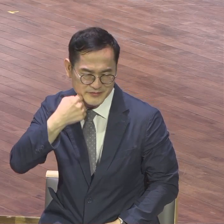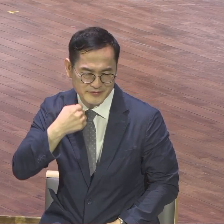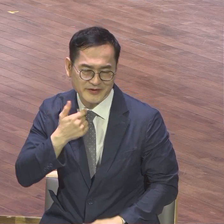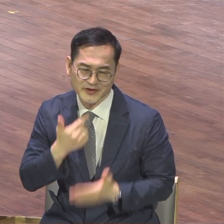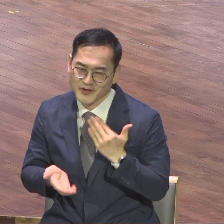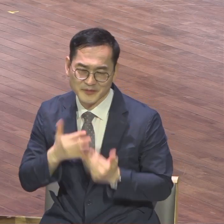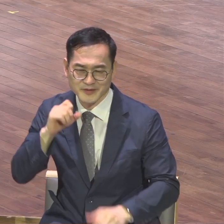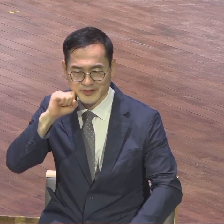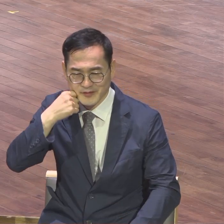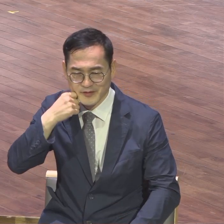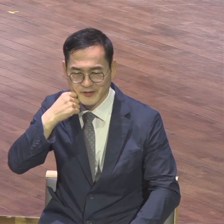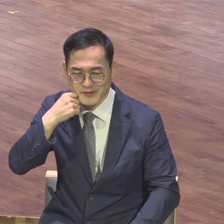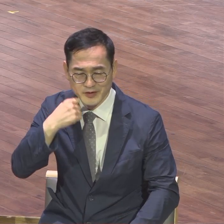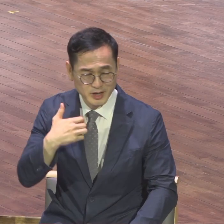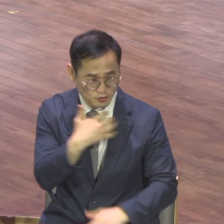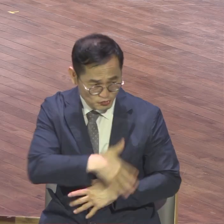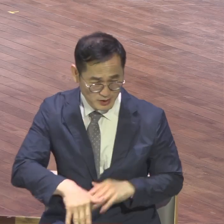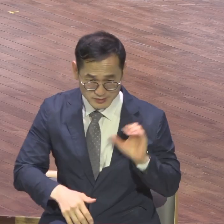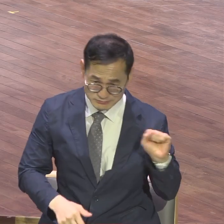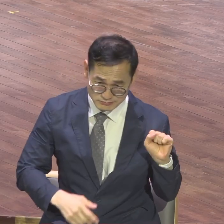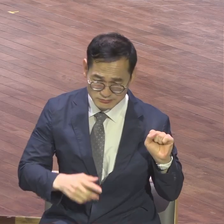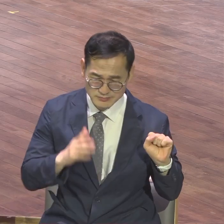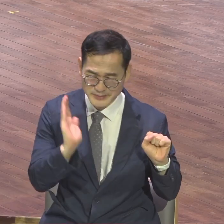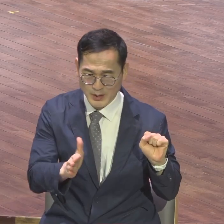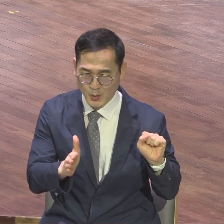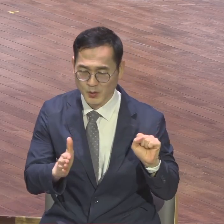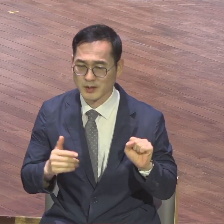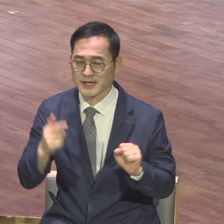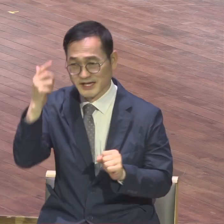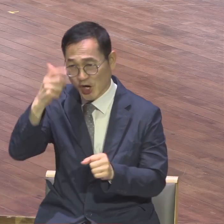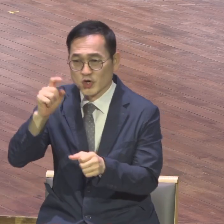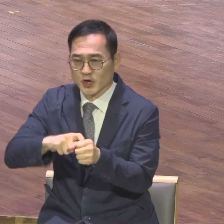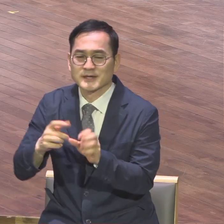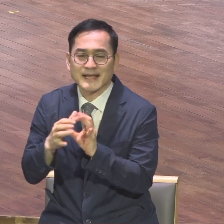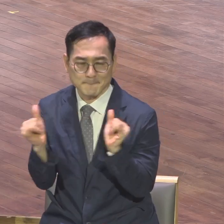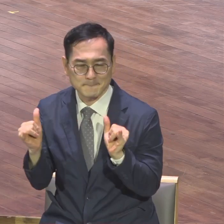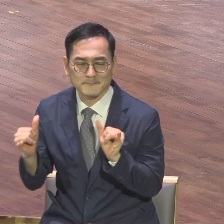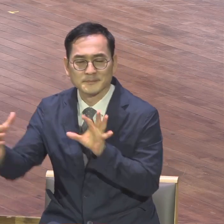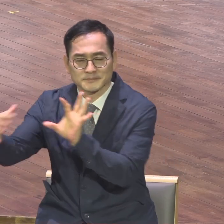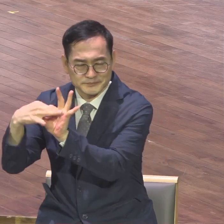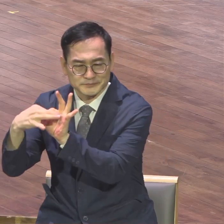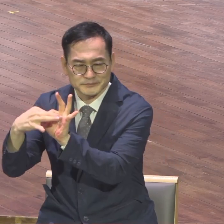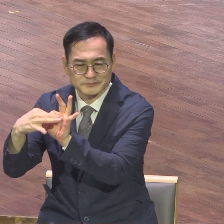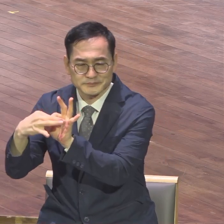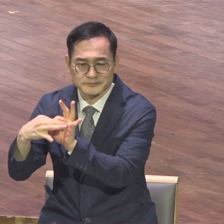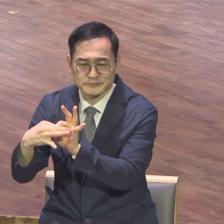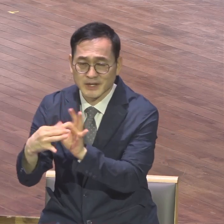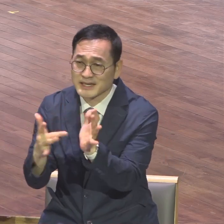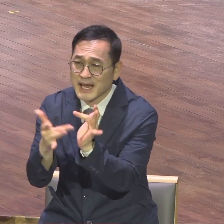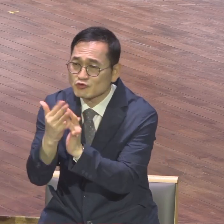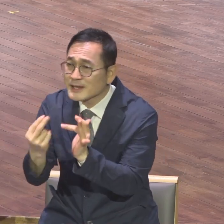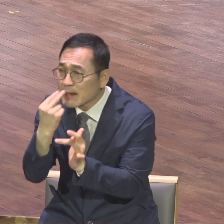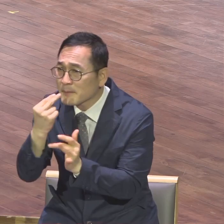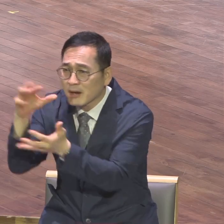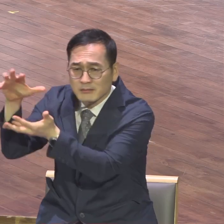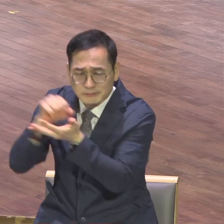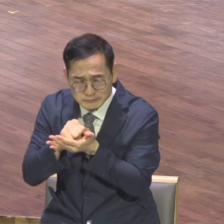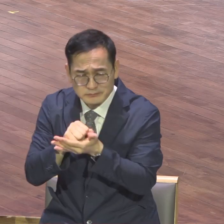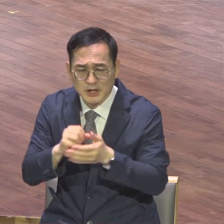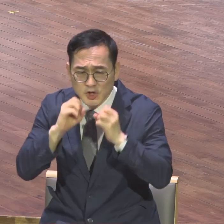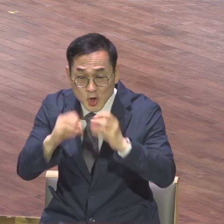영의 사람 되어야 됩니다. 내 속에 영원한 생명 이것이 나의 본론이 이것 증거하는 것이 내 삶의